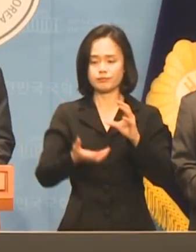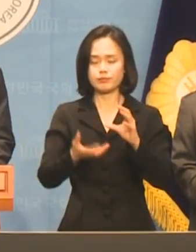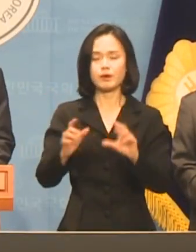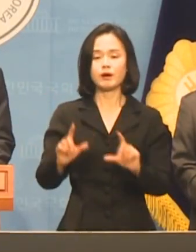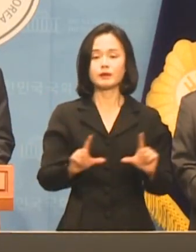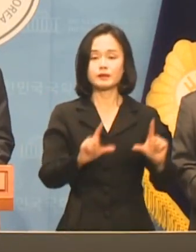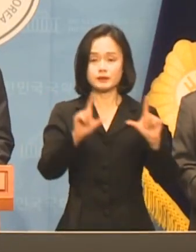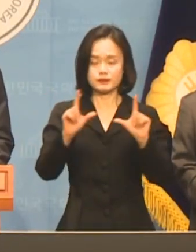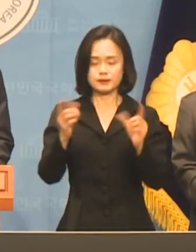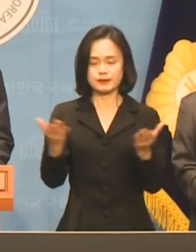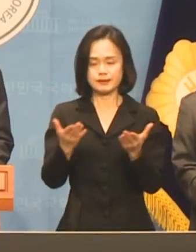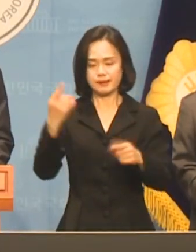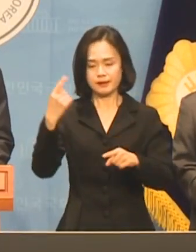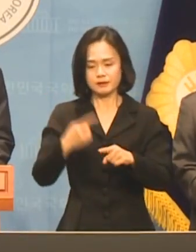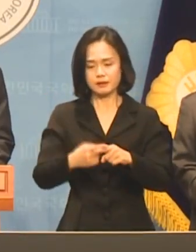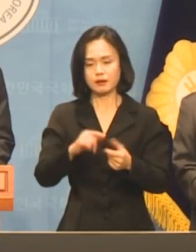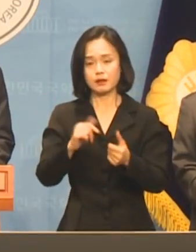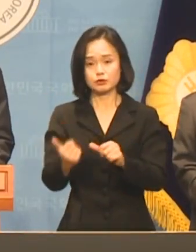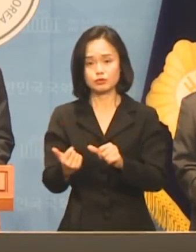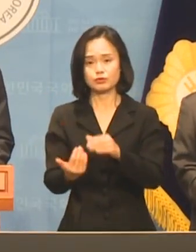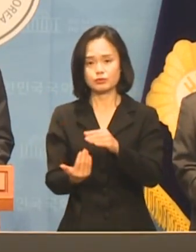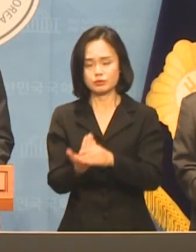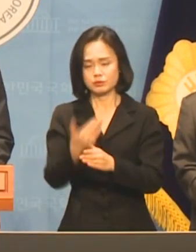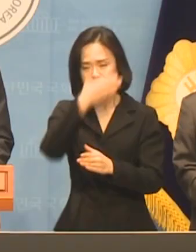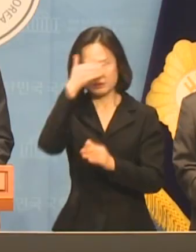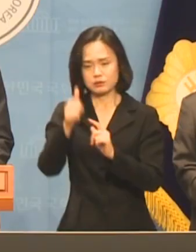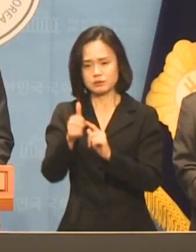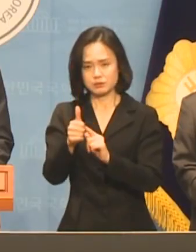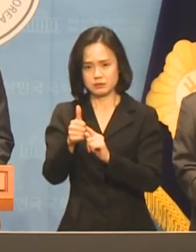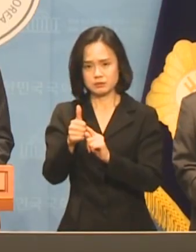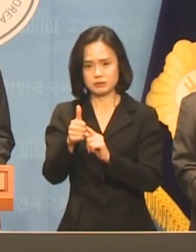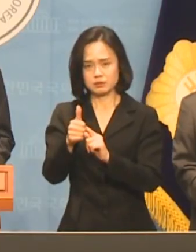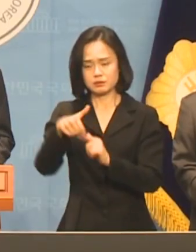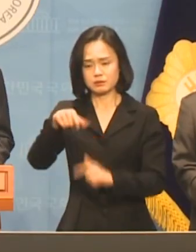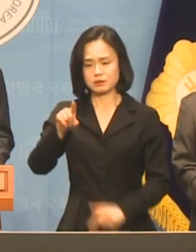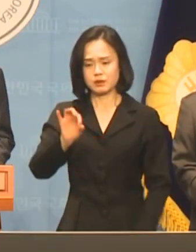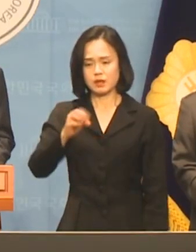꽃다운 30살 청년